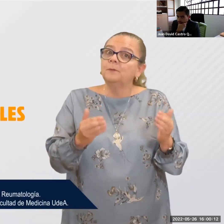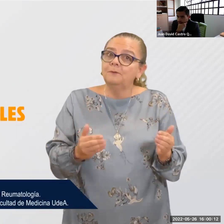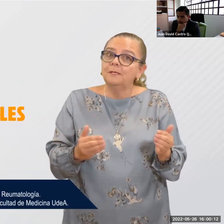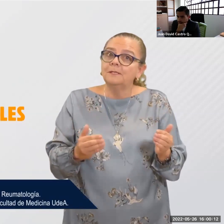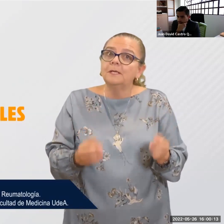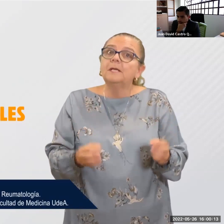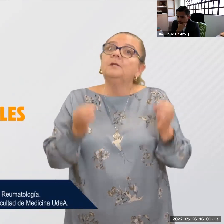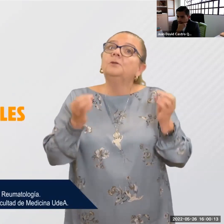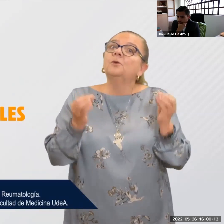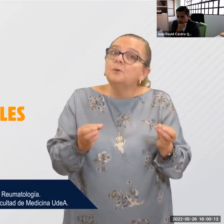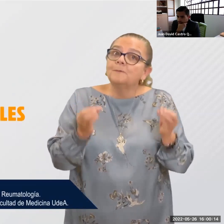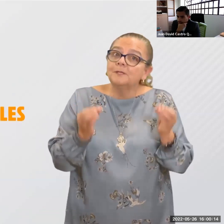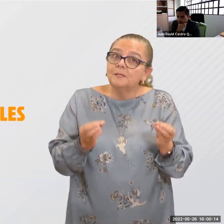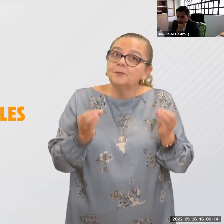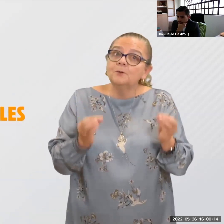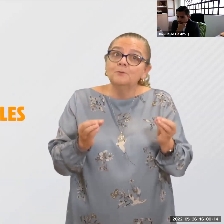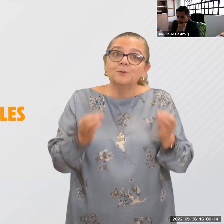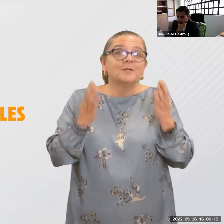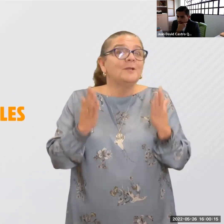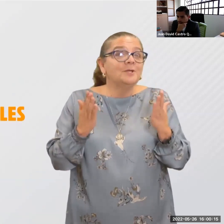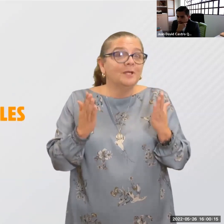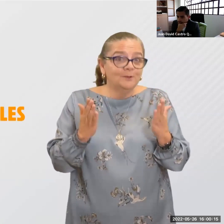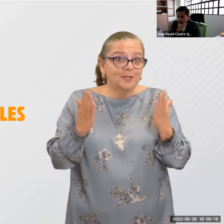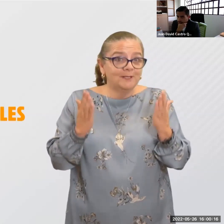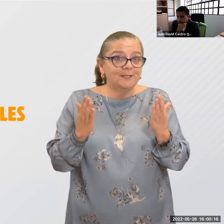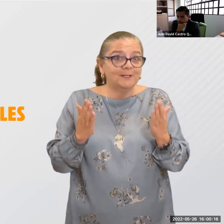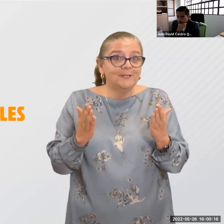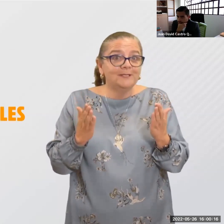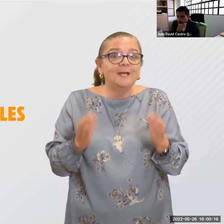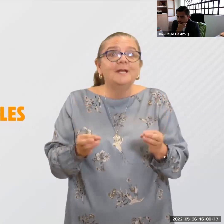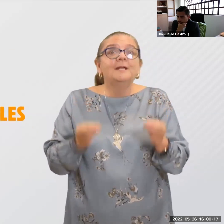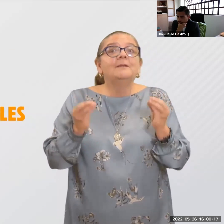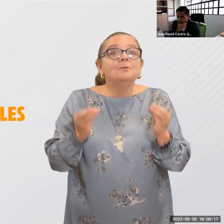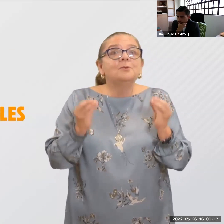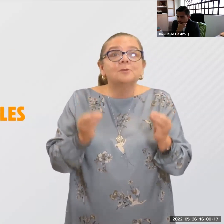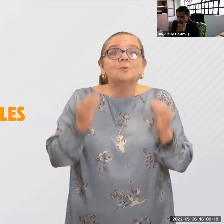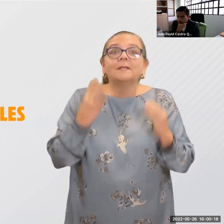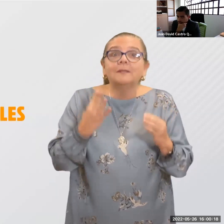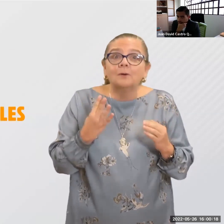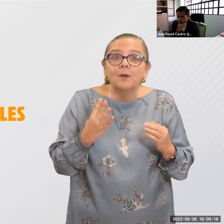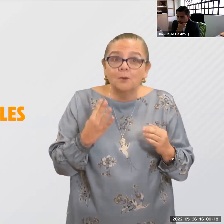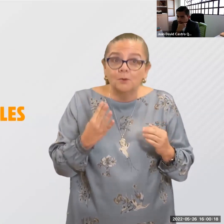niños. Si todos los pacientes con lupus que estén haciendo esta entrevista, deben buscar su cuarta vacuna de COVID.